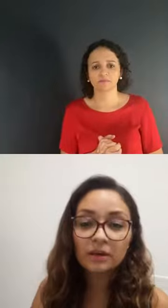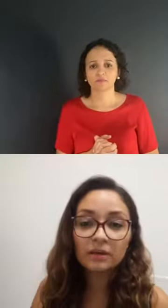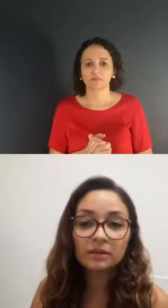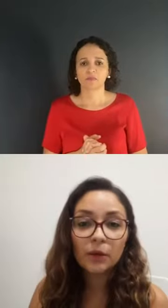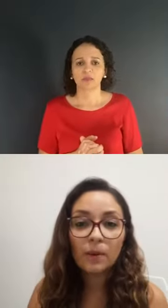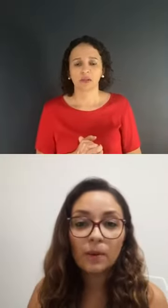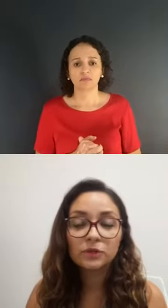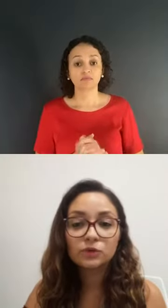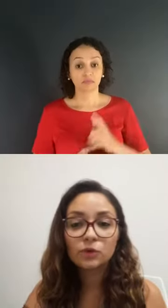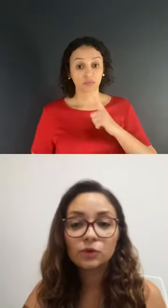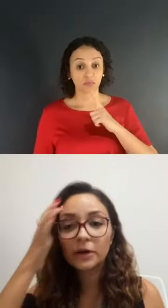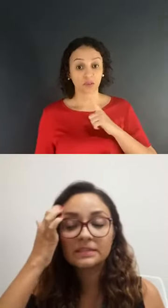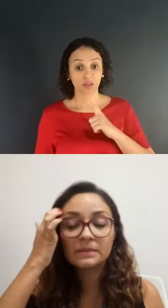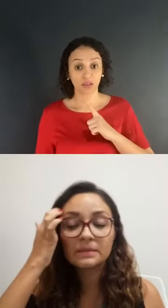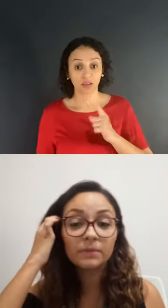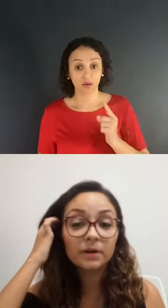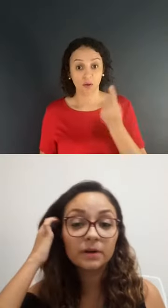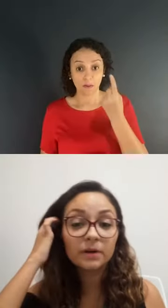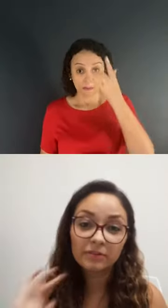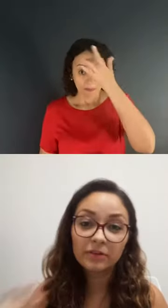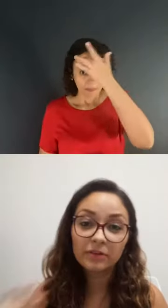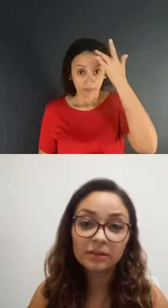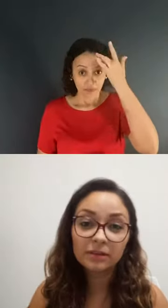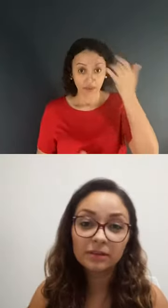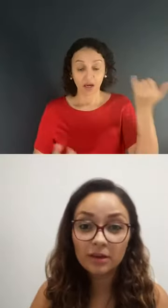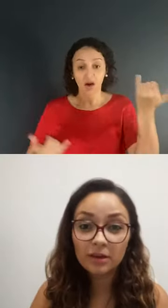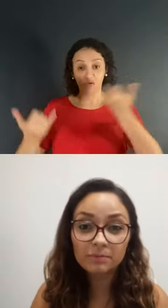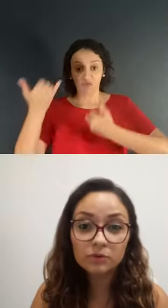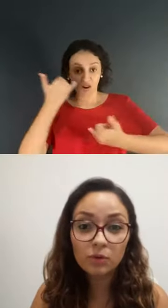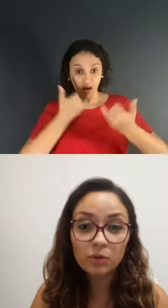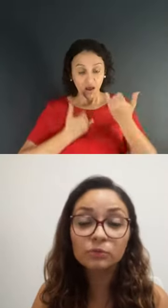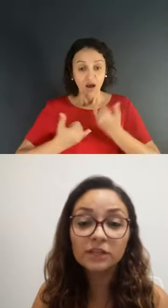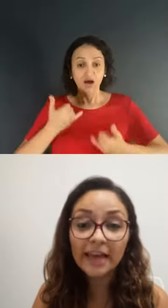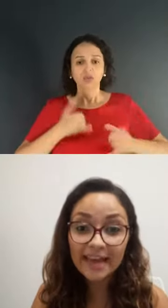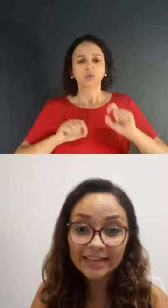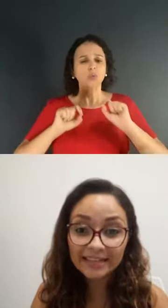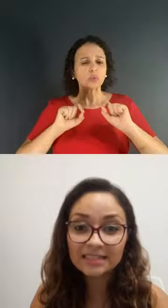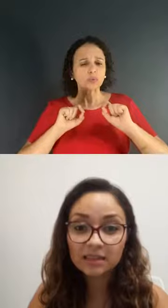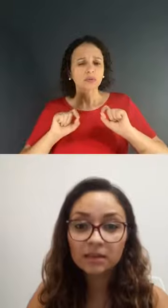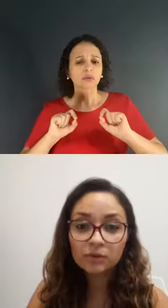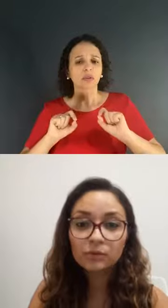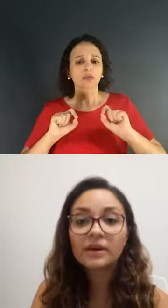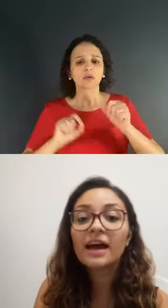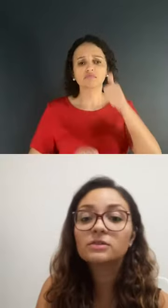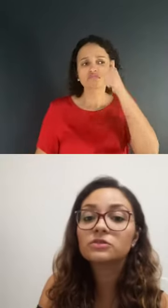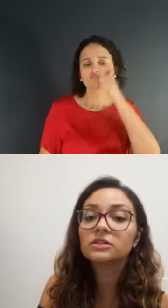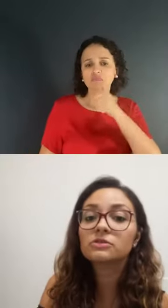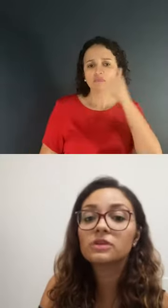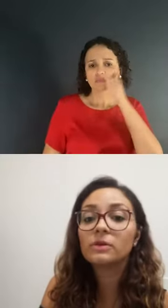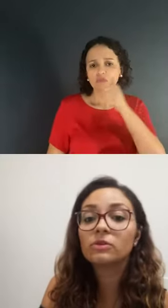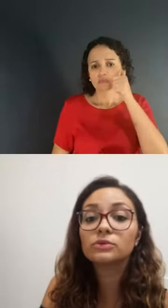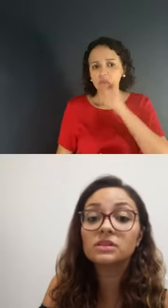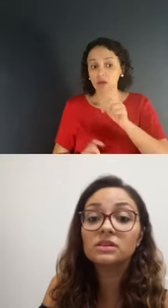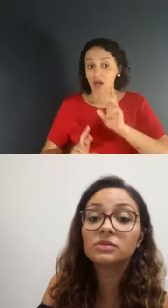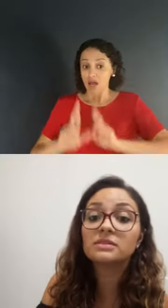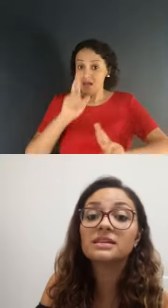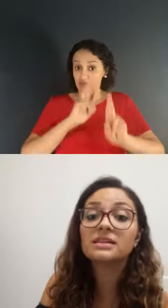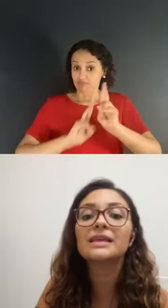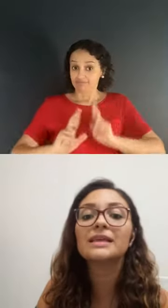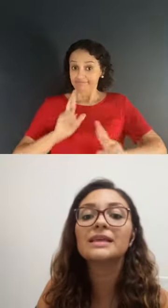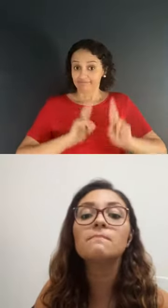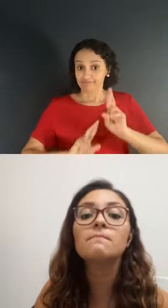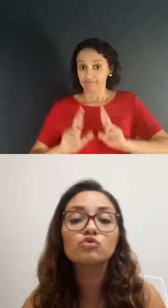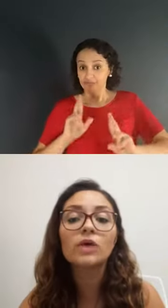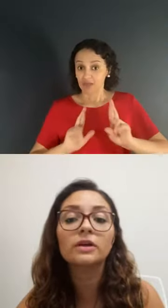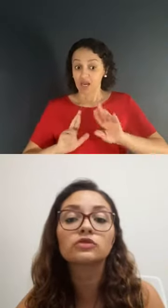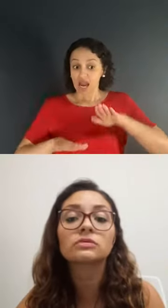Exatamente. Tem uma pessoa, um participante aqui falando com a gente que as mulheres, no caso de relacionamento abusivo, às vezes ela